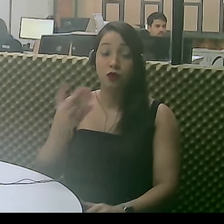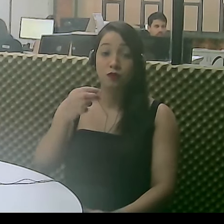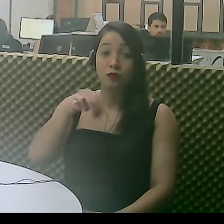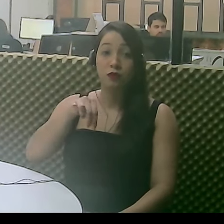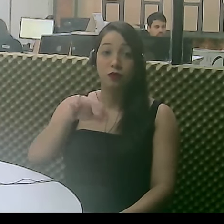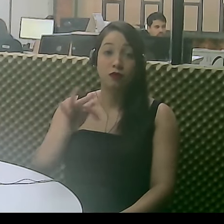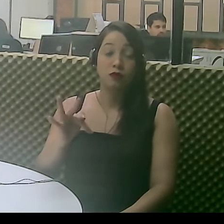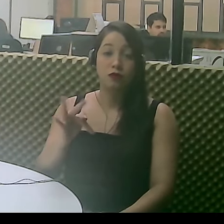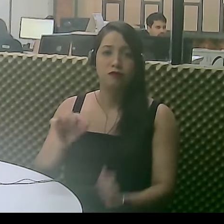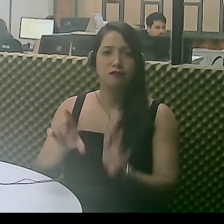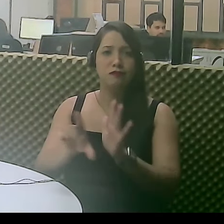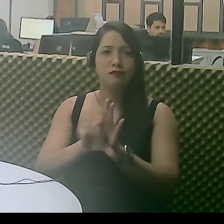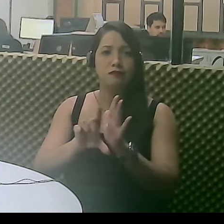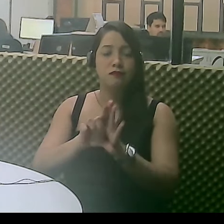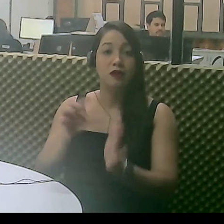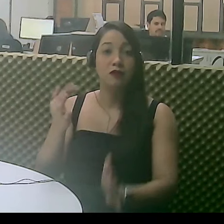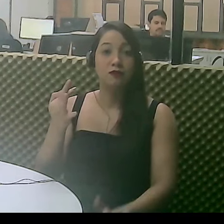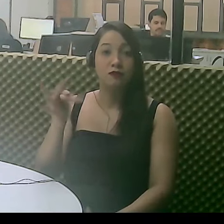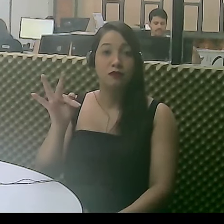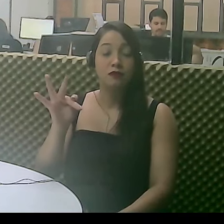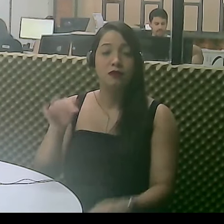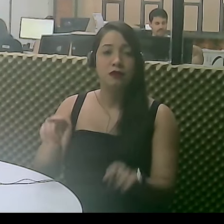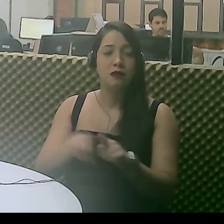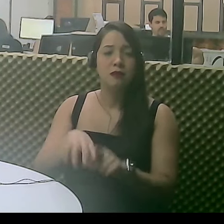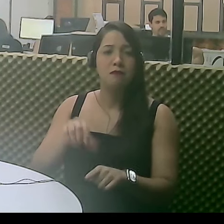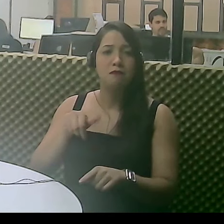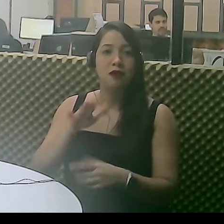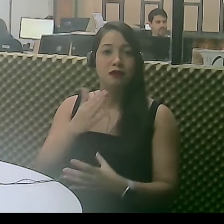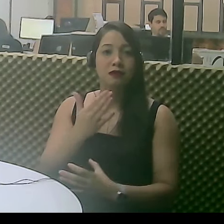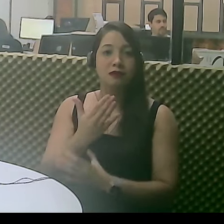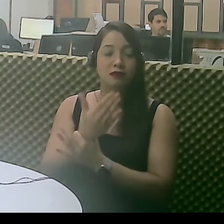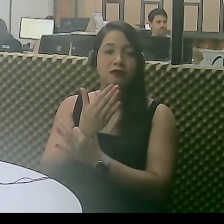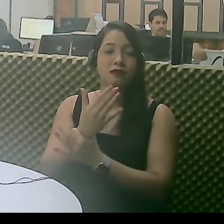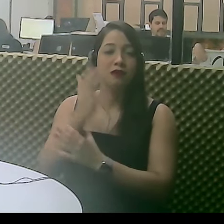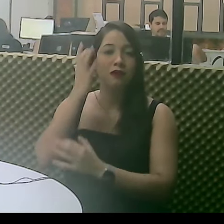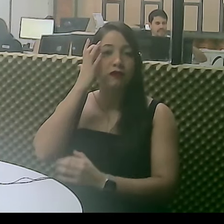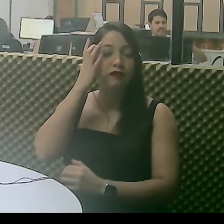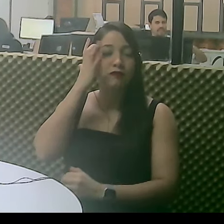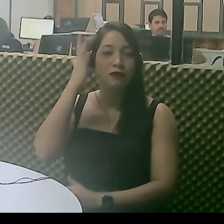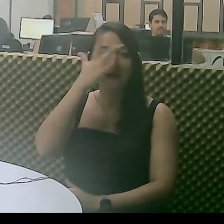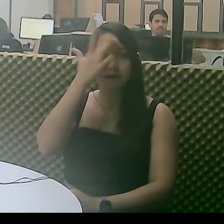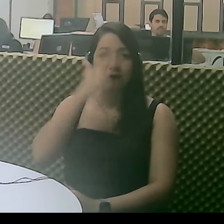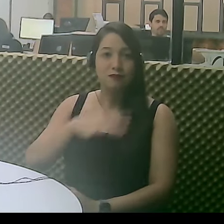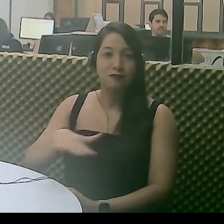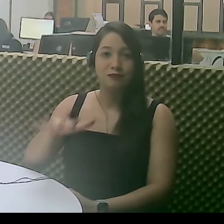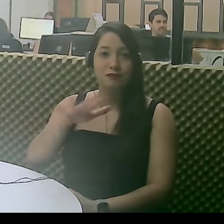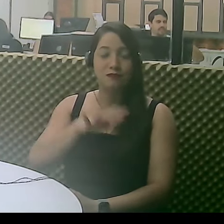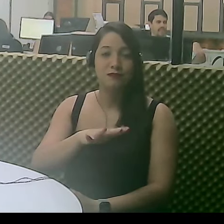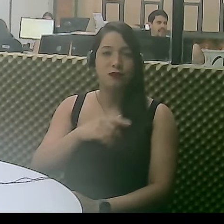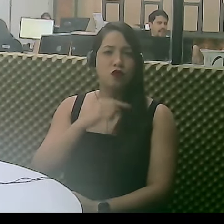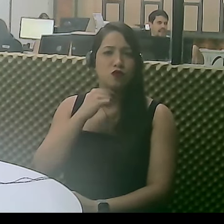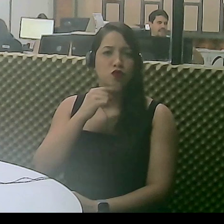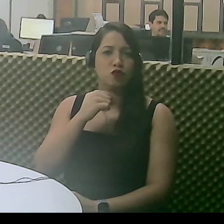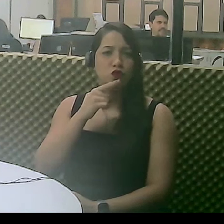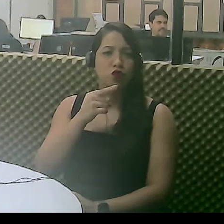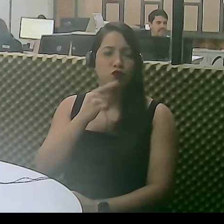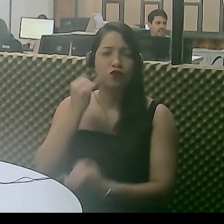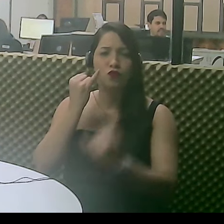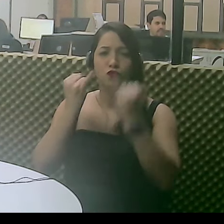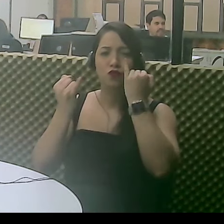atende a Legislação Federal e oferece mais segurança e praticidade aos contribuintes para dúvidas e mais